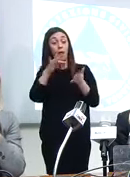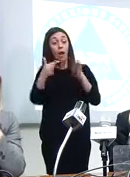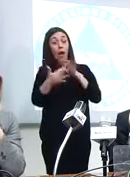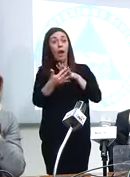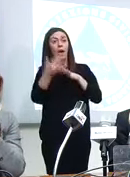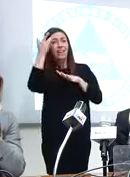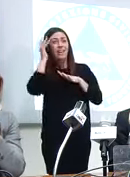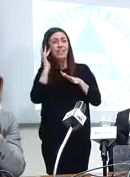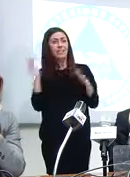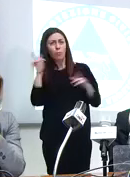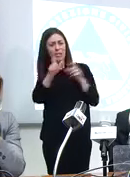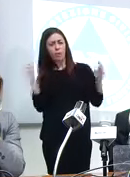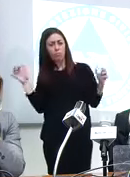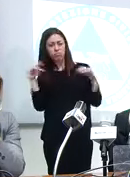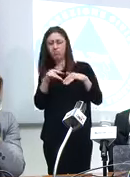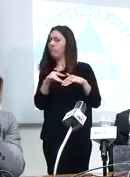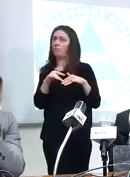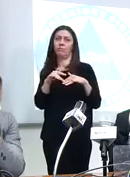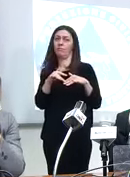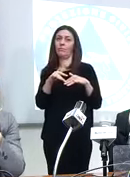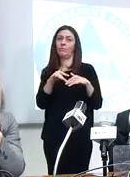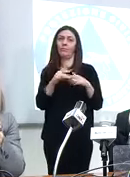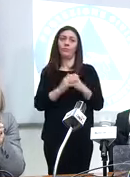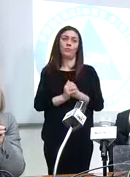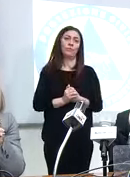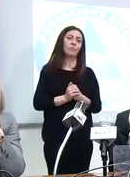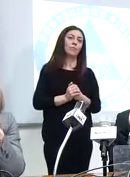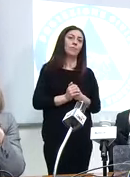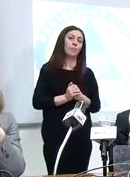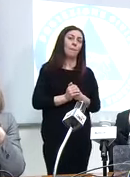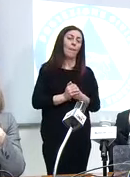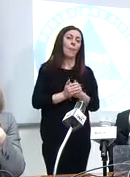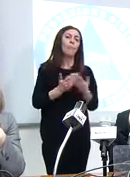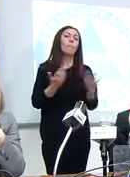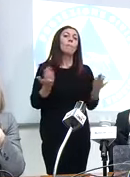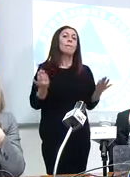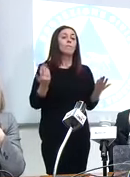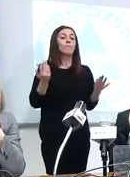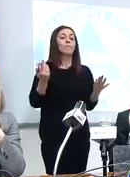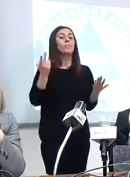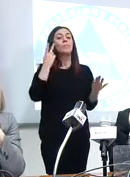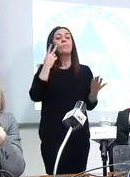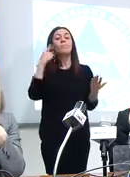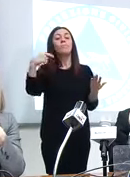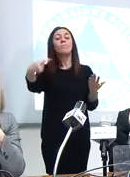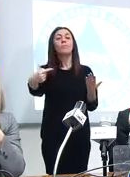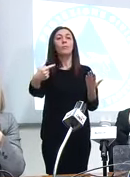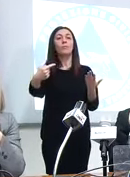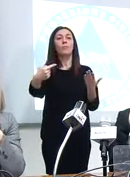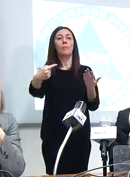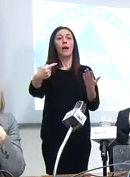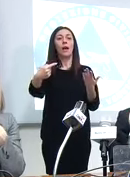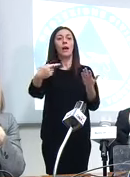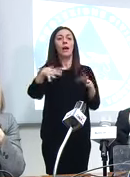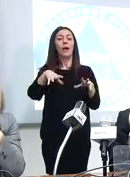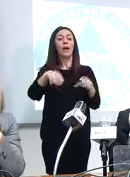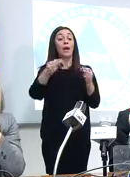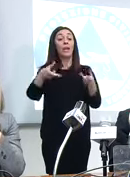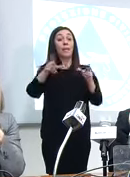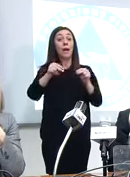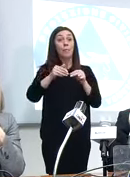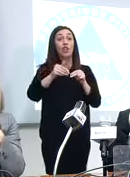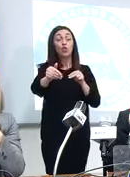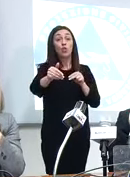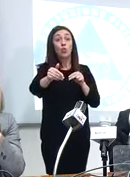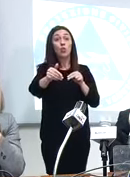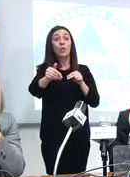affollamento. Sulla previsione delle aperture, dico anche, non è che perché riapriamo